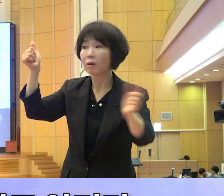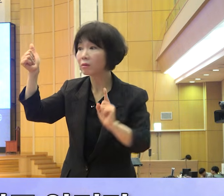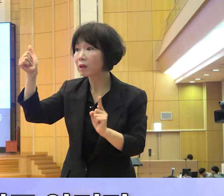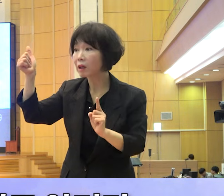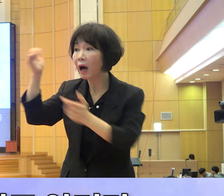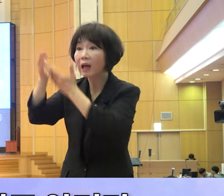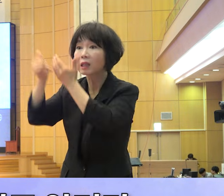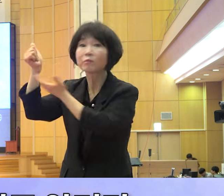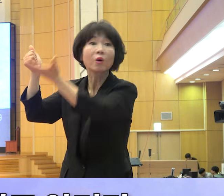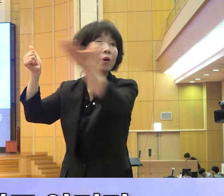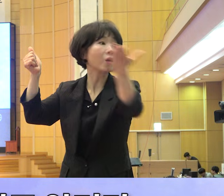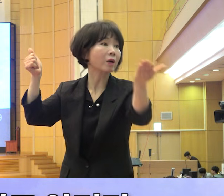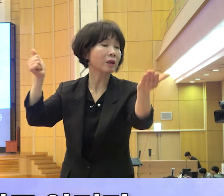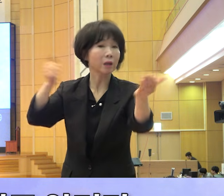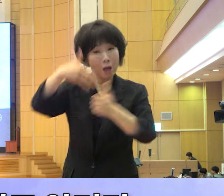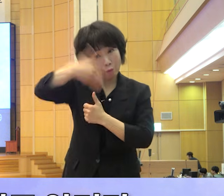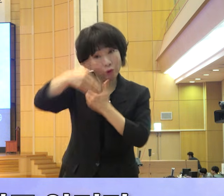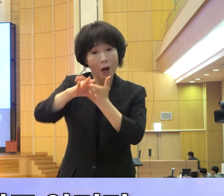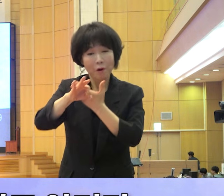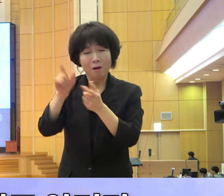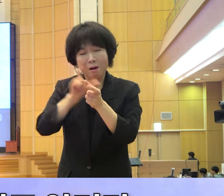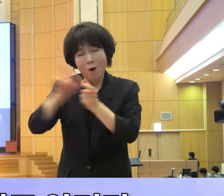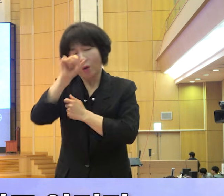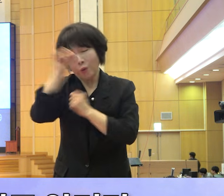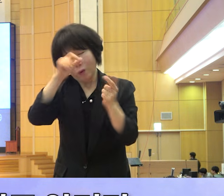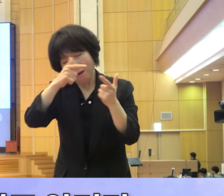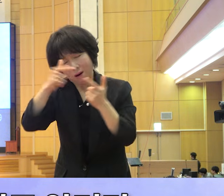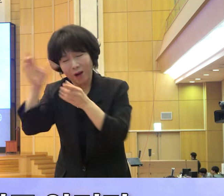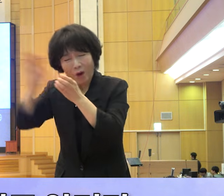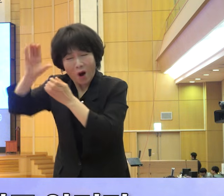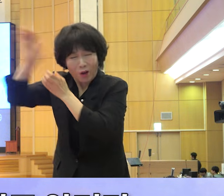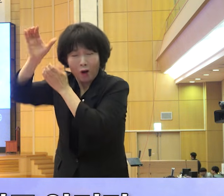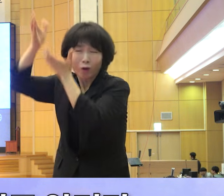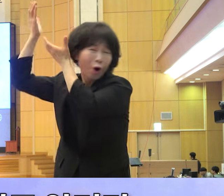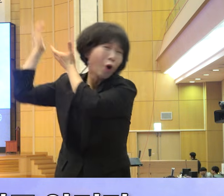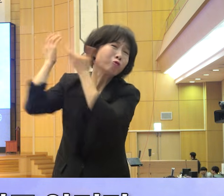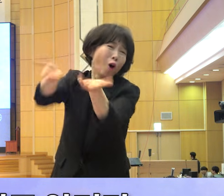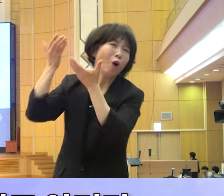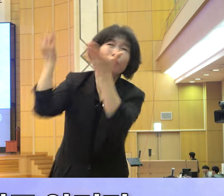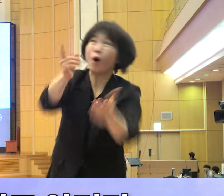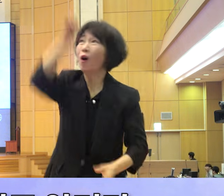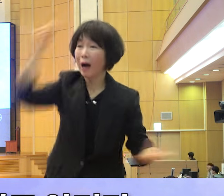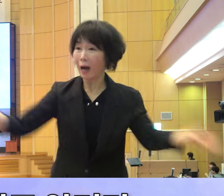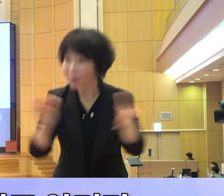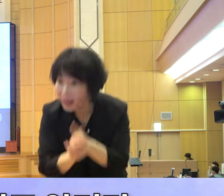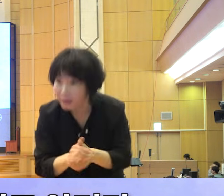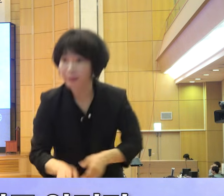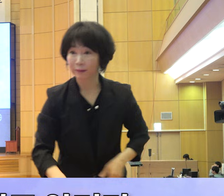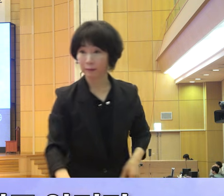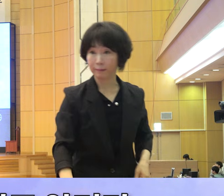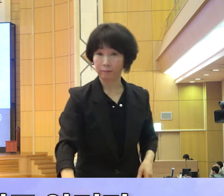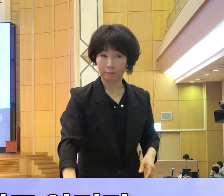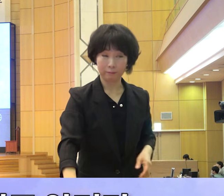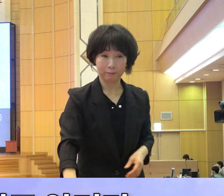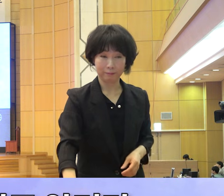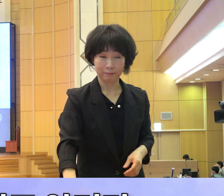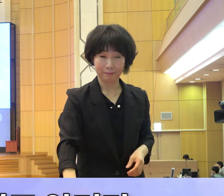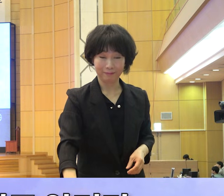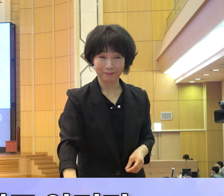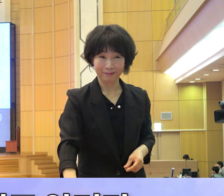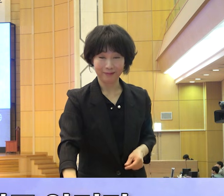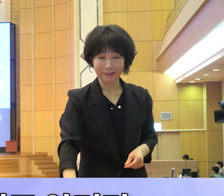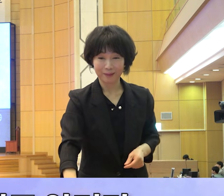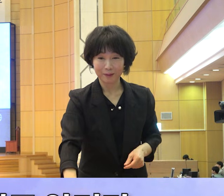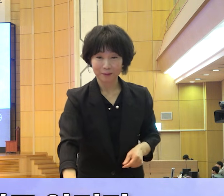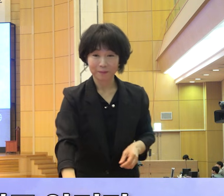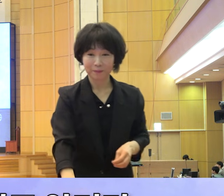아버지께서 구하는 자에게 어떻게 하겠냐? 더 주시지요. 읽어보겠습니다. 11절에 너희가 악한